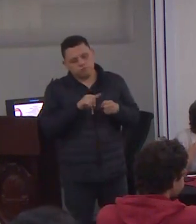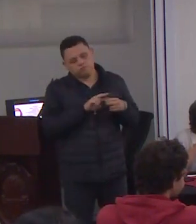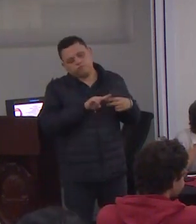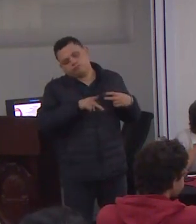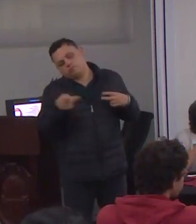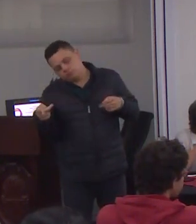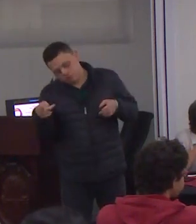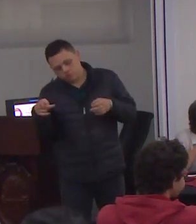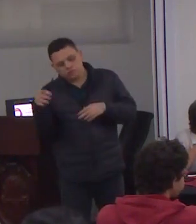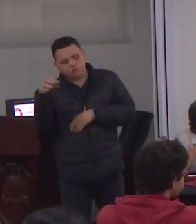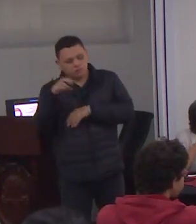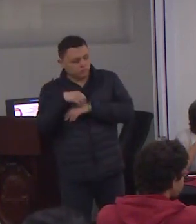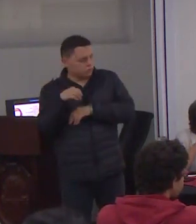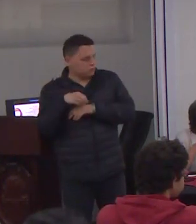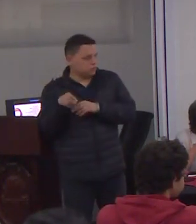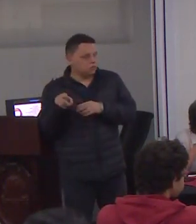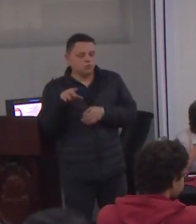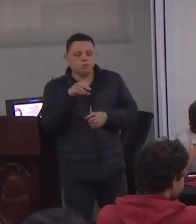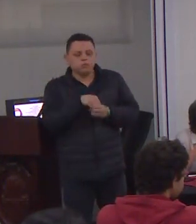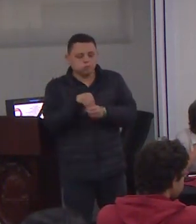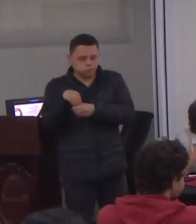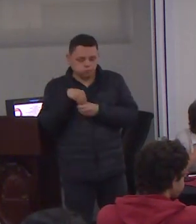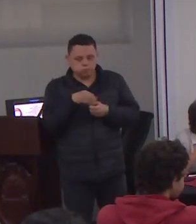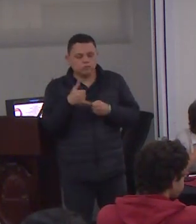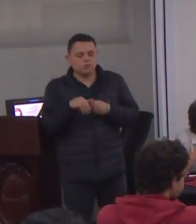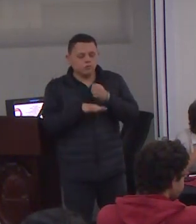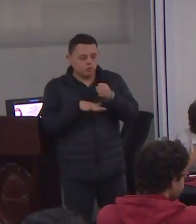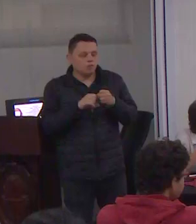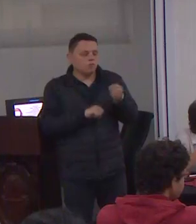a las organizaciones que los mismos centros ya tienen como base